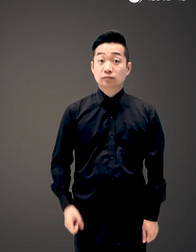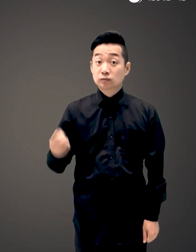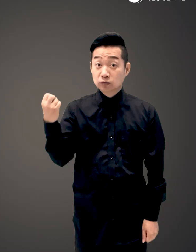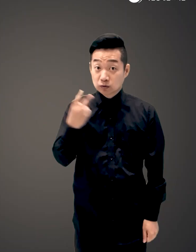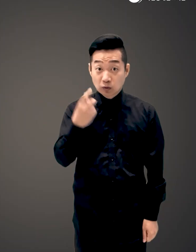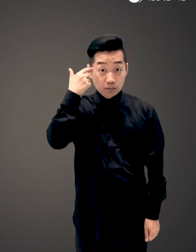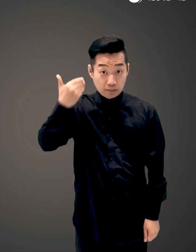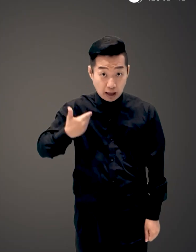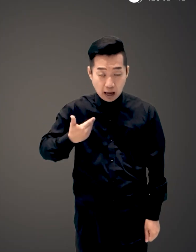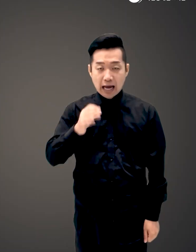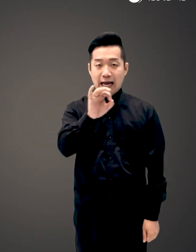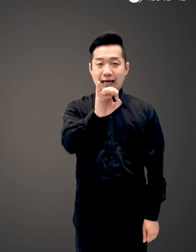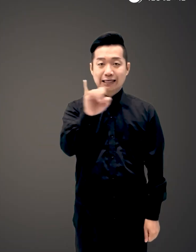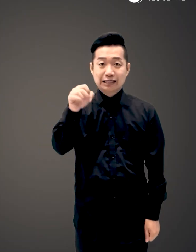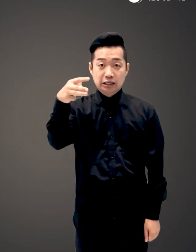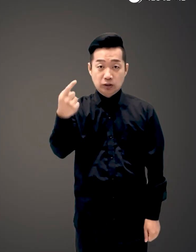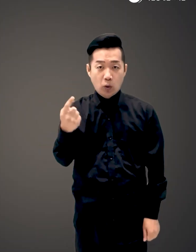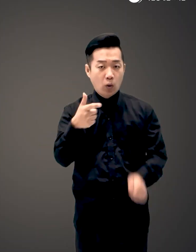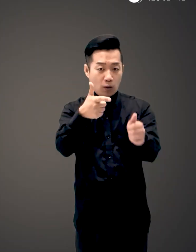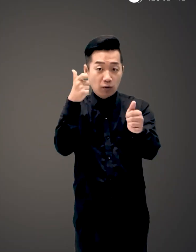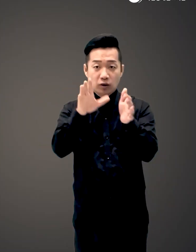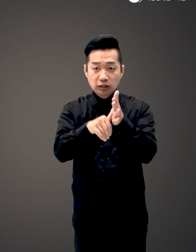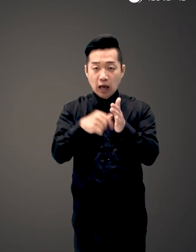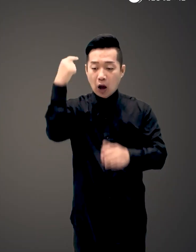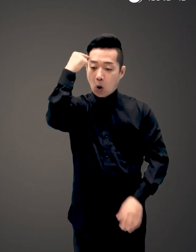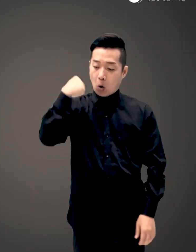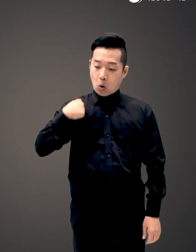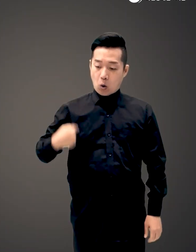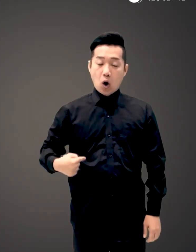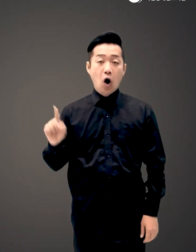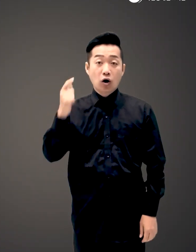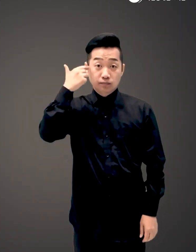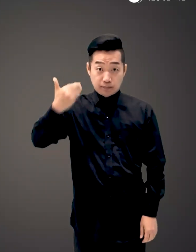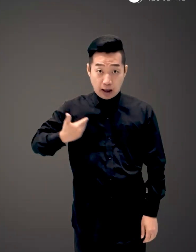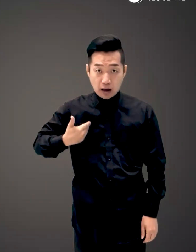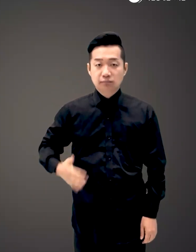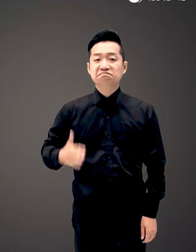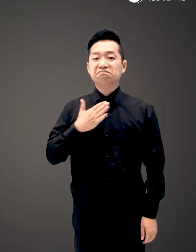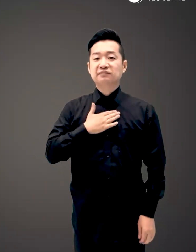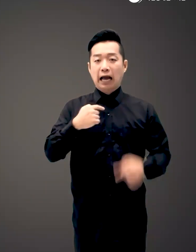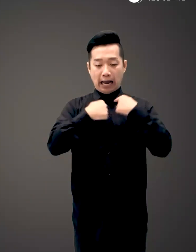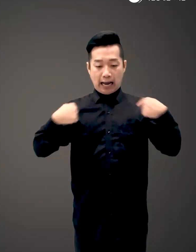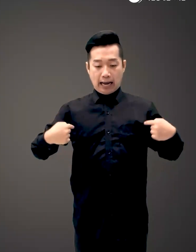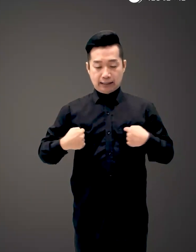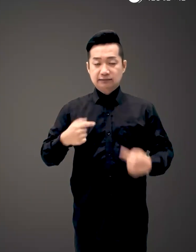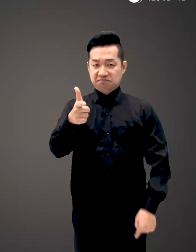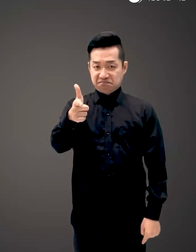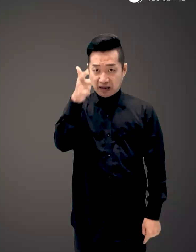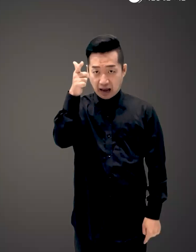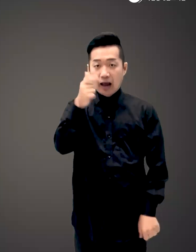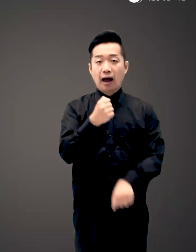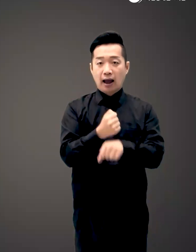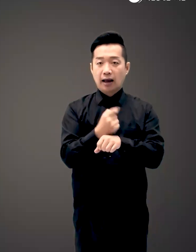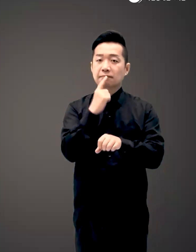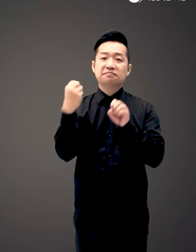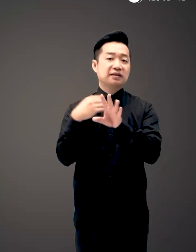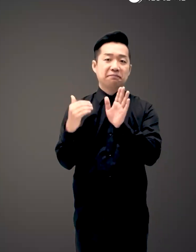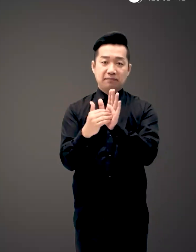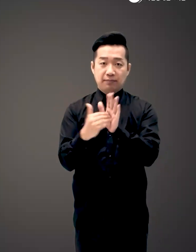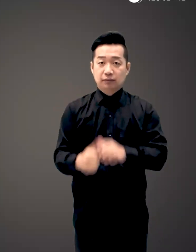그리고 또 너는 이 돌을 쏠 때 어디를 겨누었느냐. 그러니까 나는 가슴을 겨누었다. 한마디를 대답을